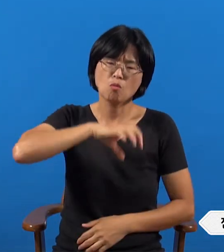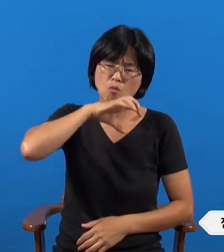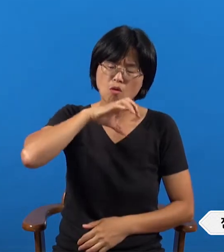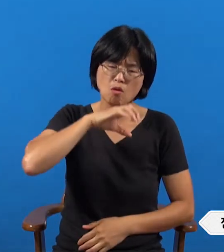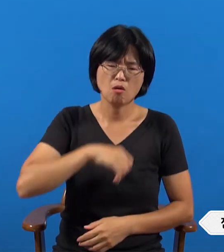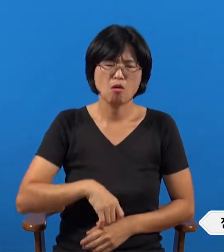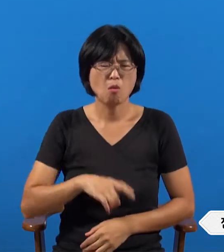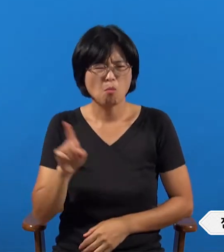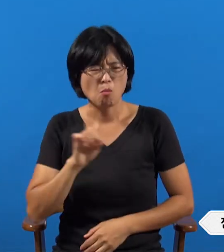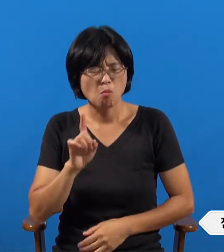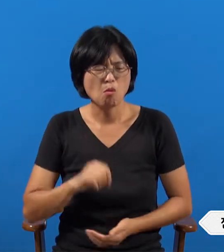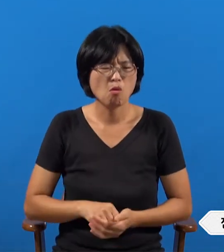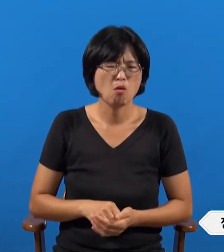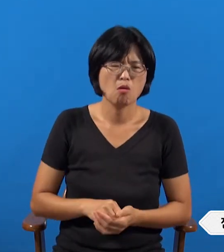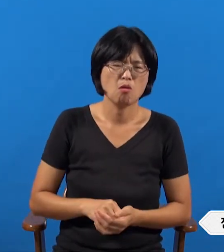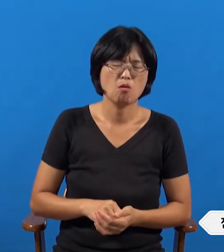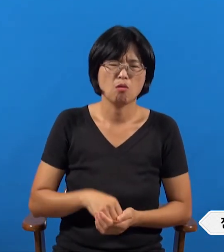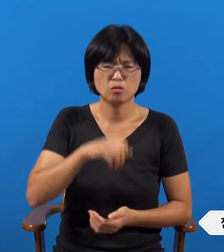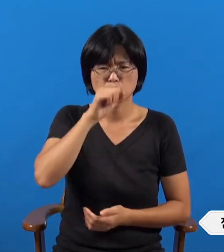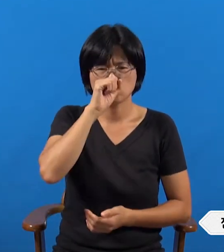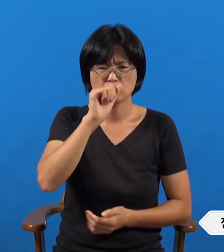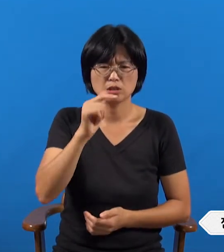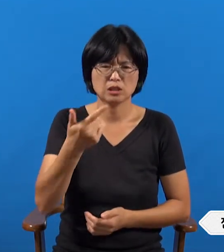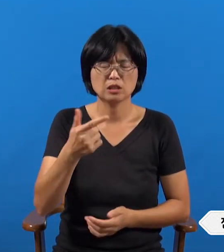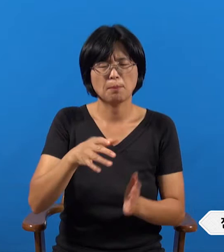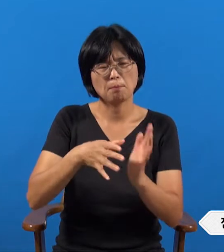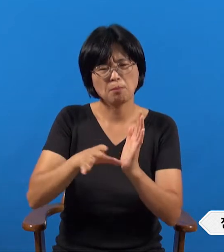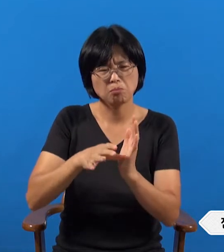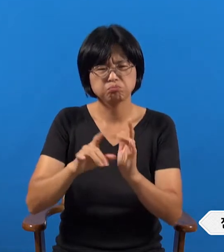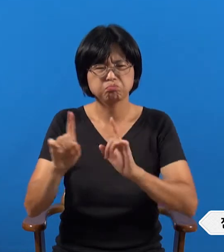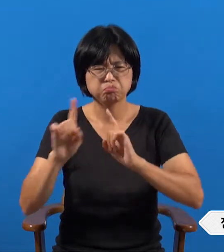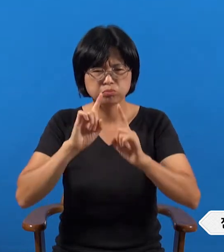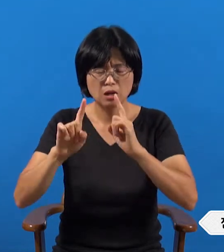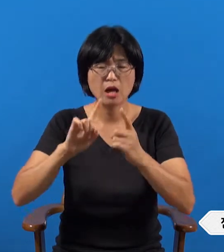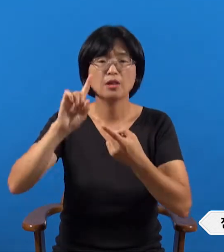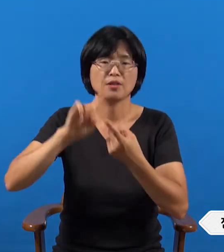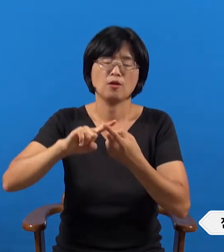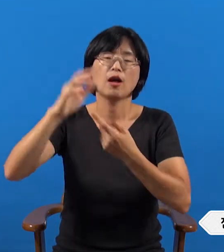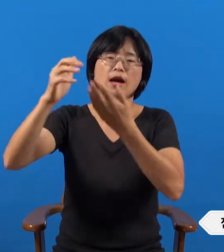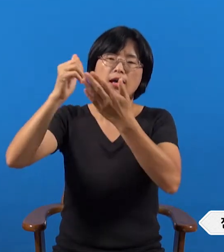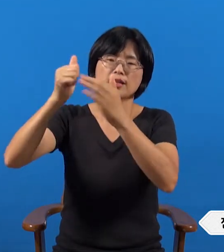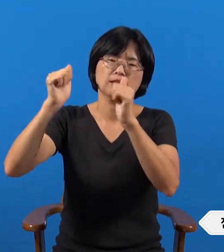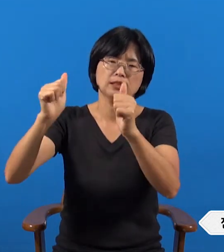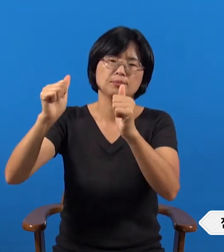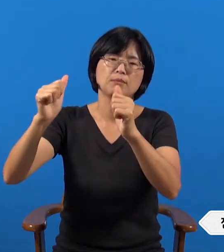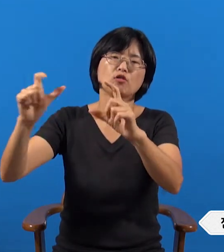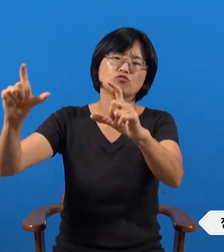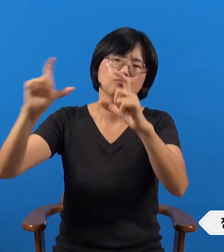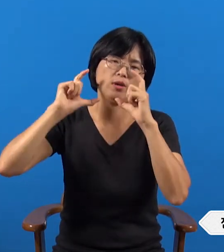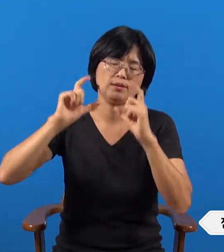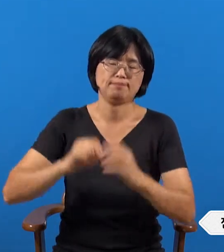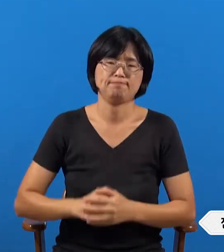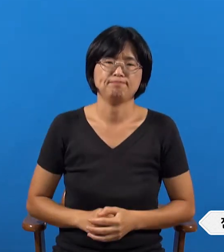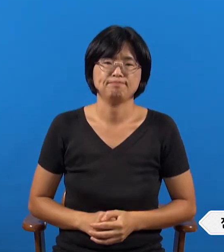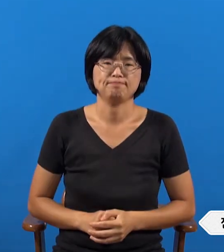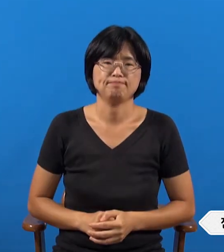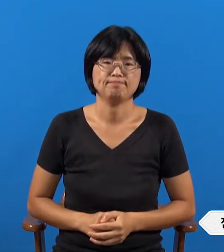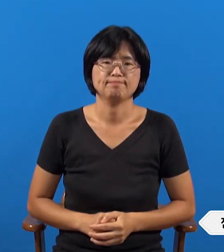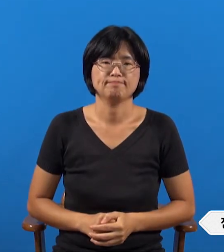우리의 원망과 불평과 말의 심판을 하나님이 하신다라고 우리